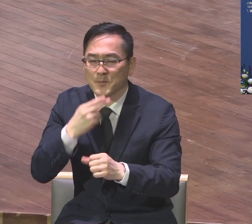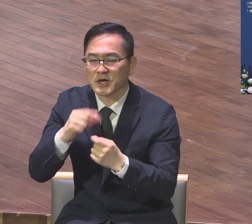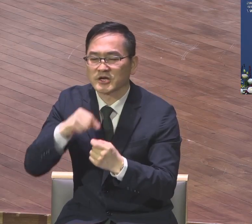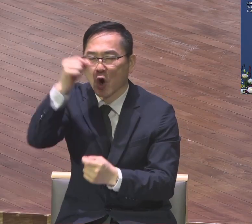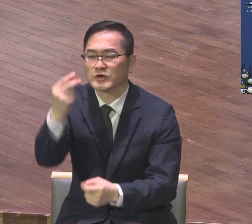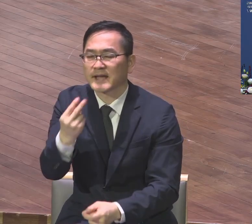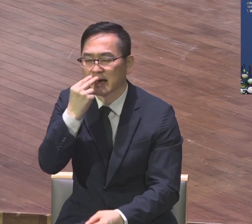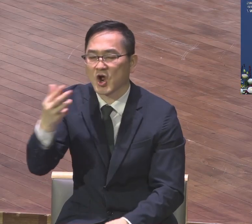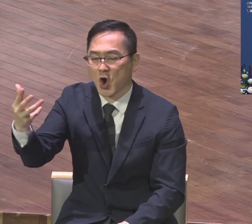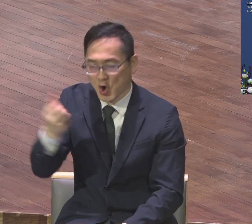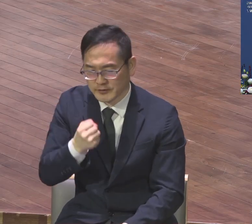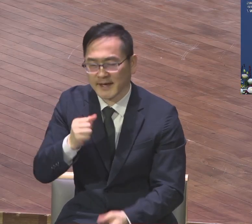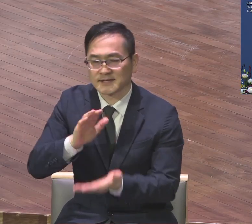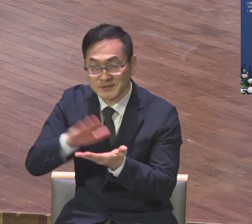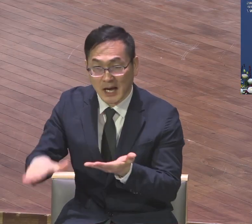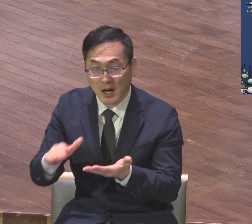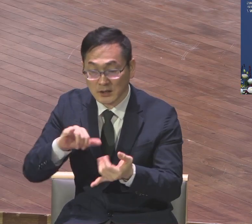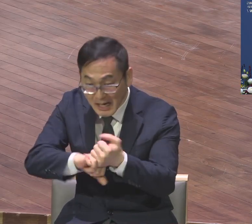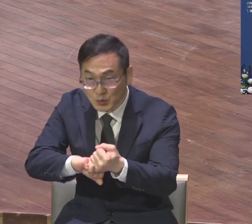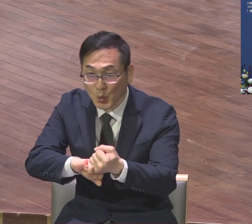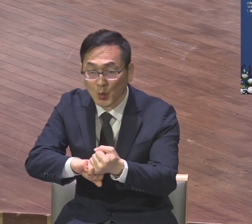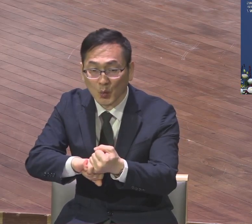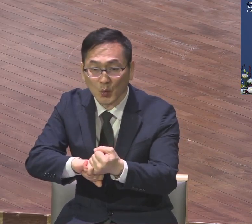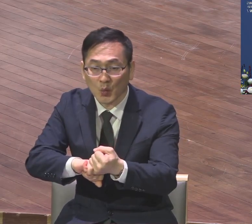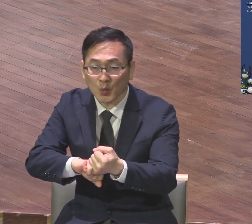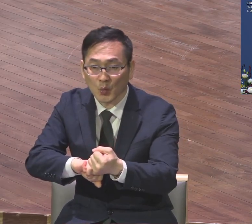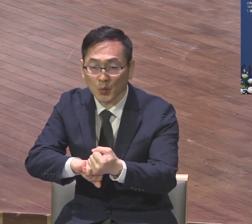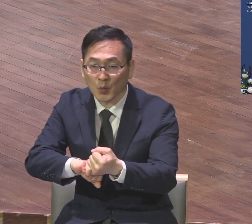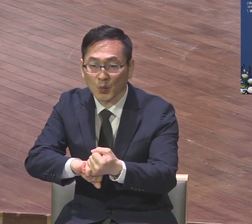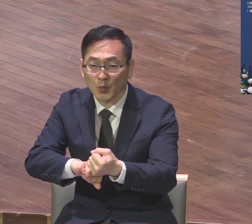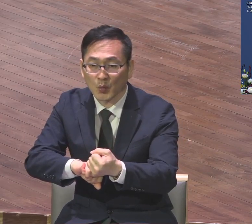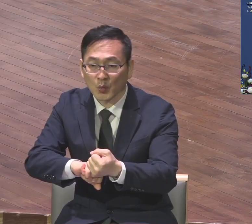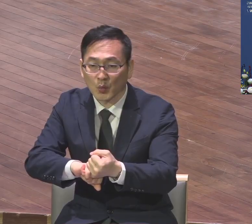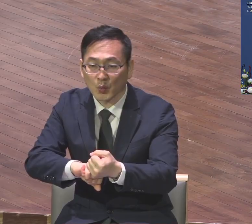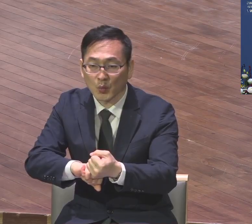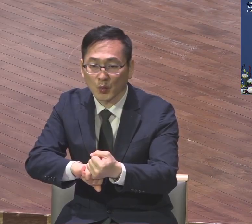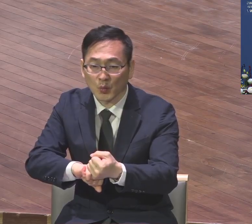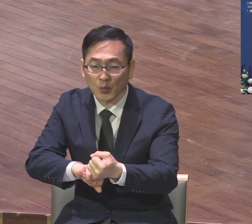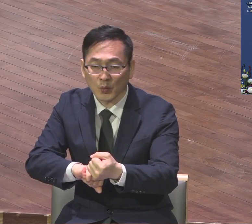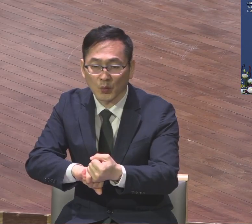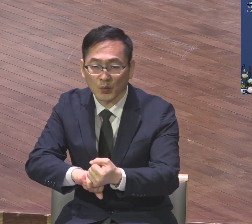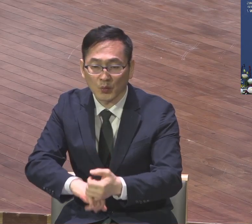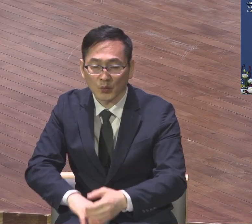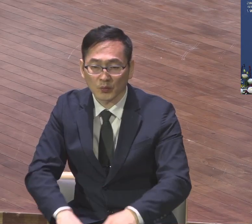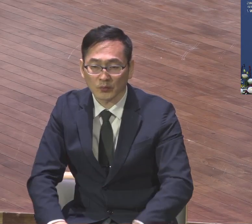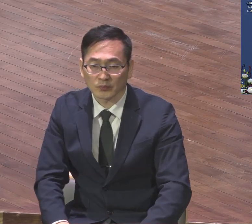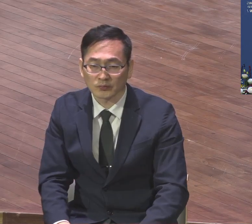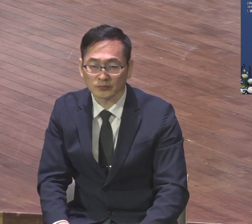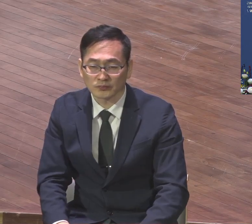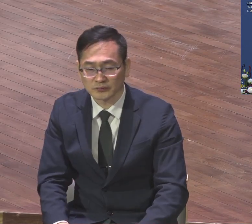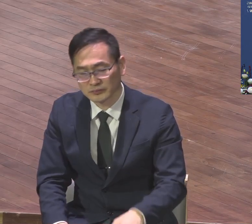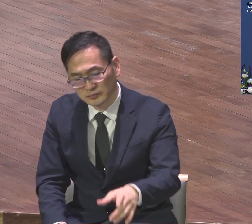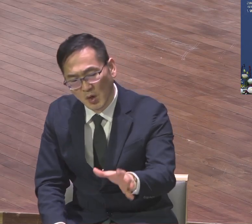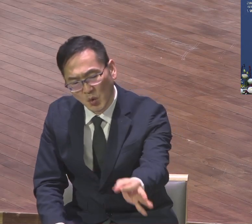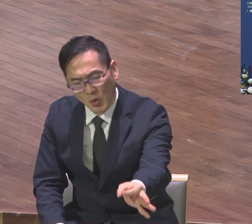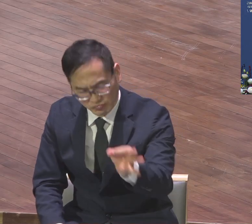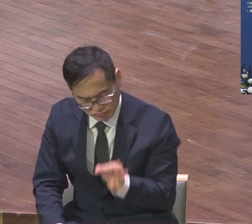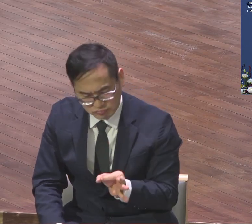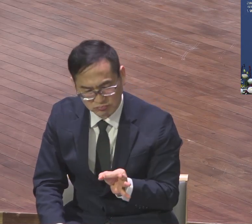않고 영생을 얻게 하심이라. 믿기만 하면 그냥 구원받아요. 무슨 하나님이 치사하게 너 돈 얼마